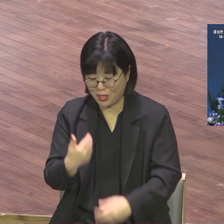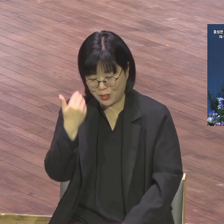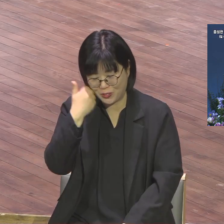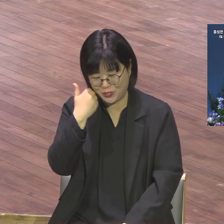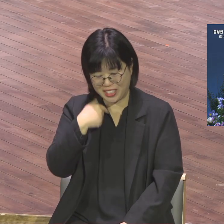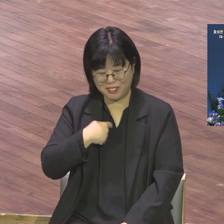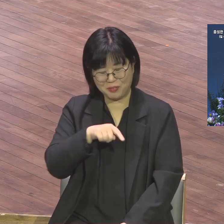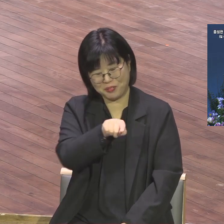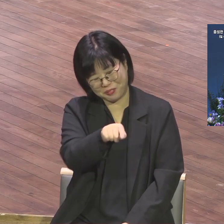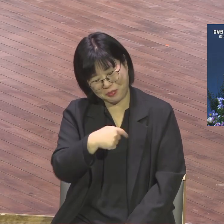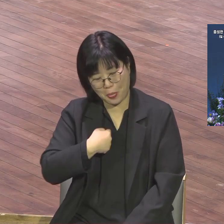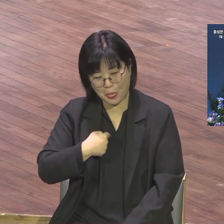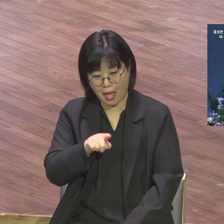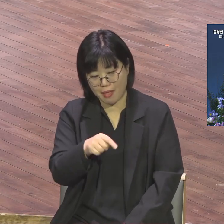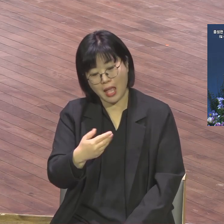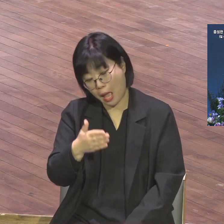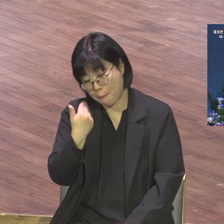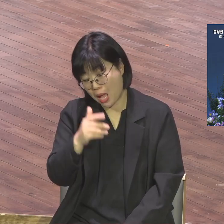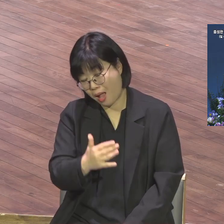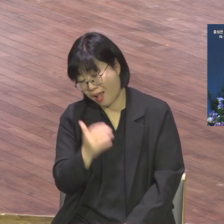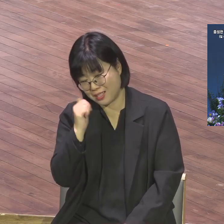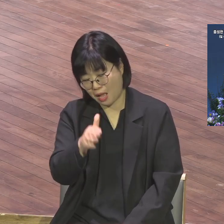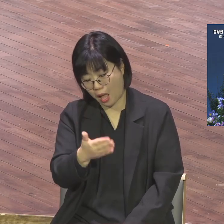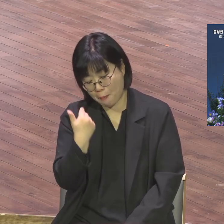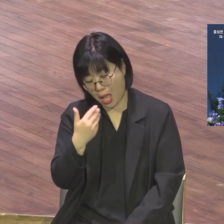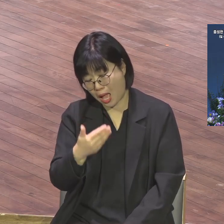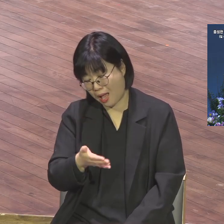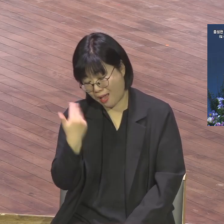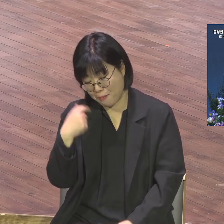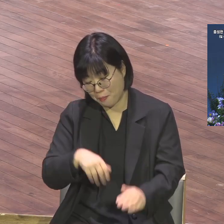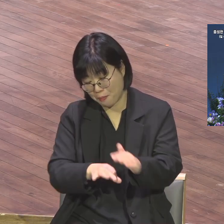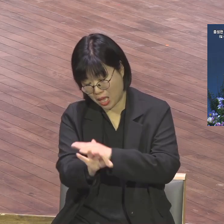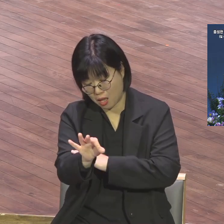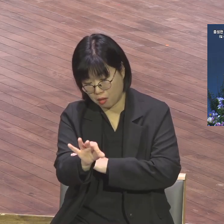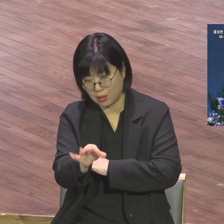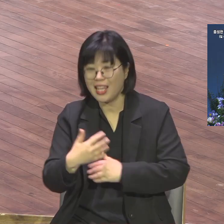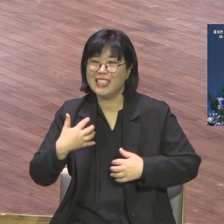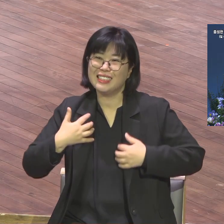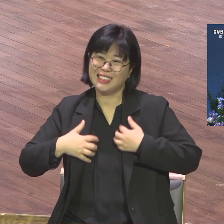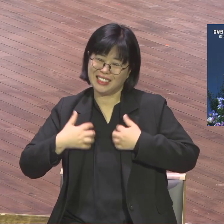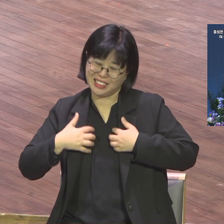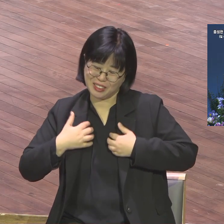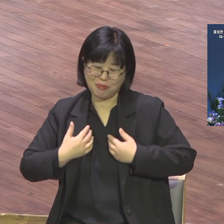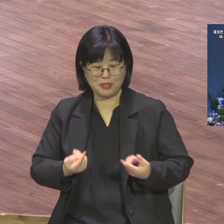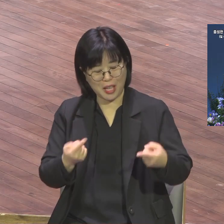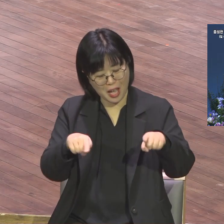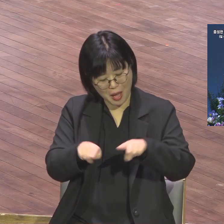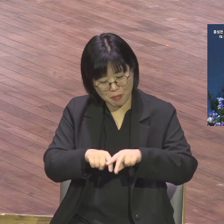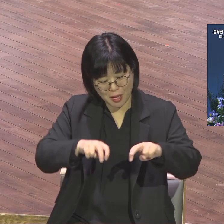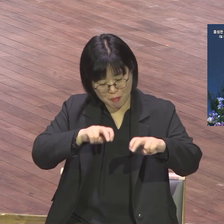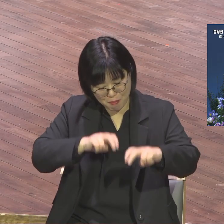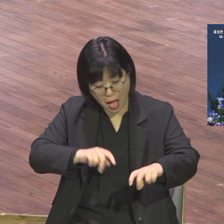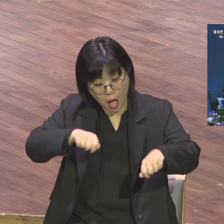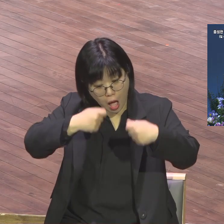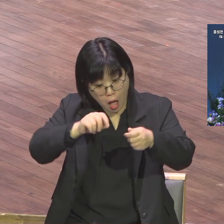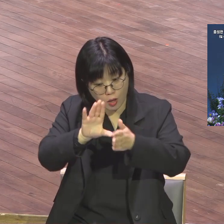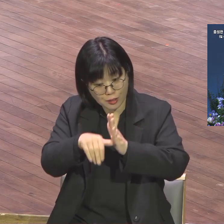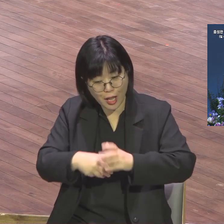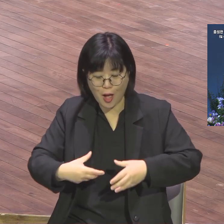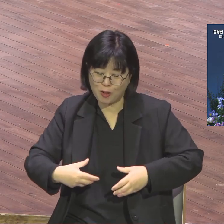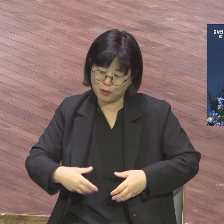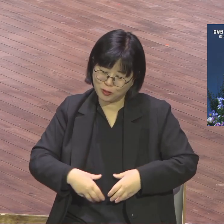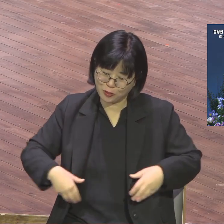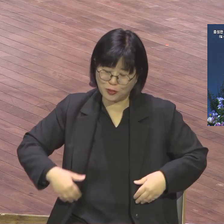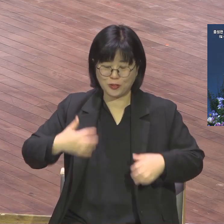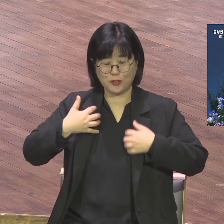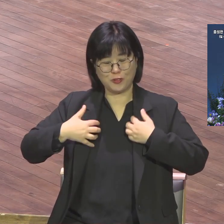없이 그 밥맛이 있습니까? 하나님이 여러분 예배를 어떻게 받느냐? 기쁨으로 예배하는 사람들. 교회 나올